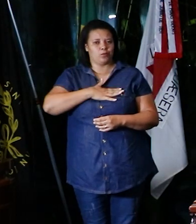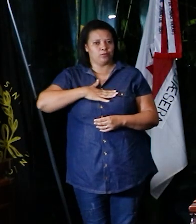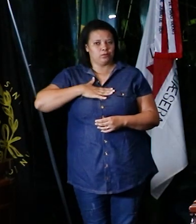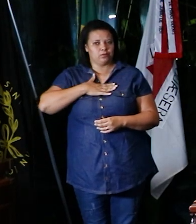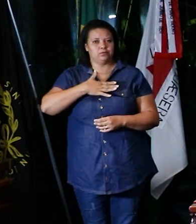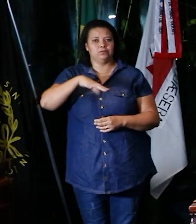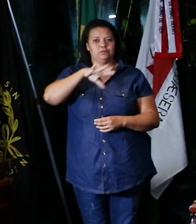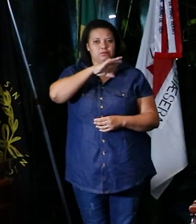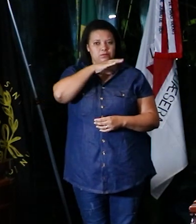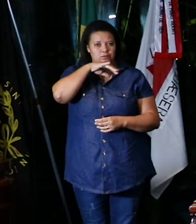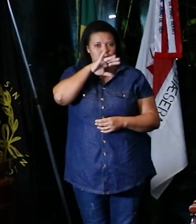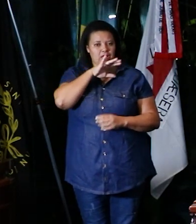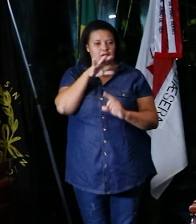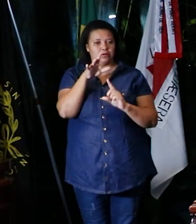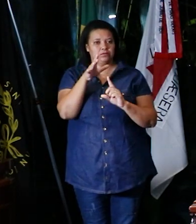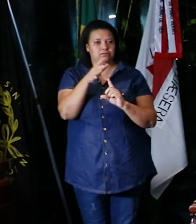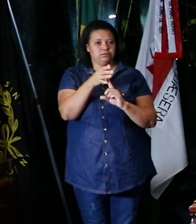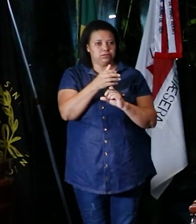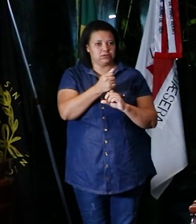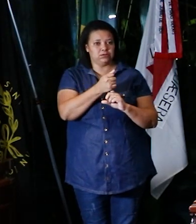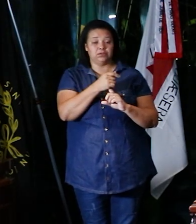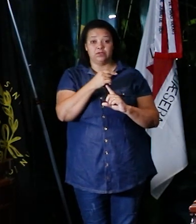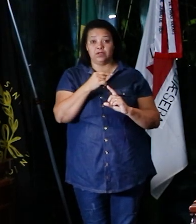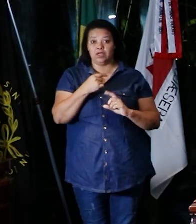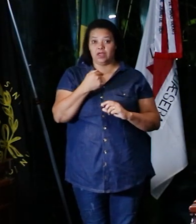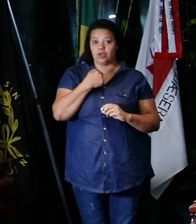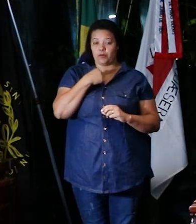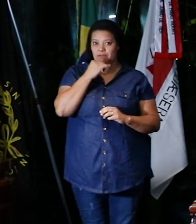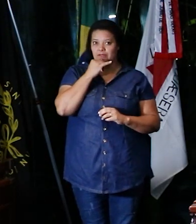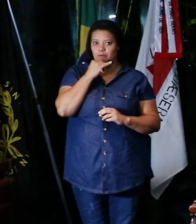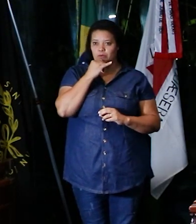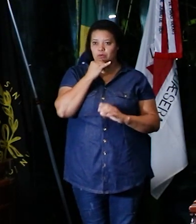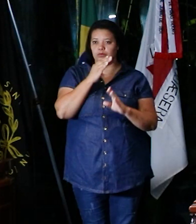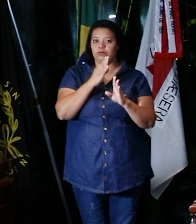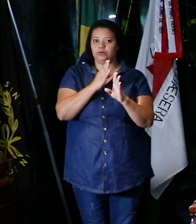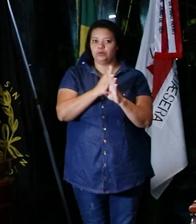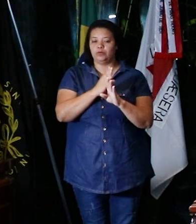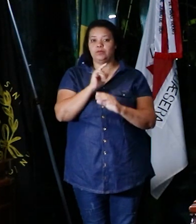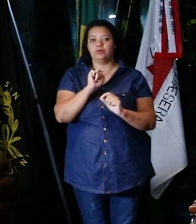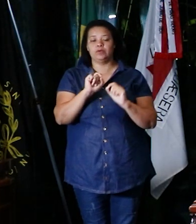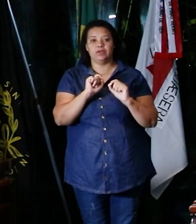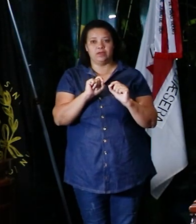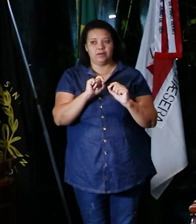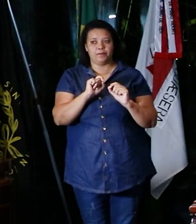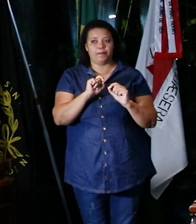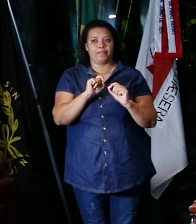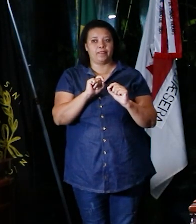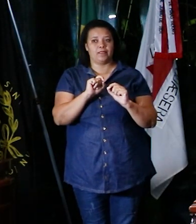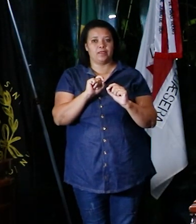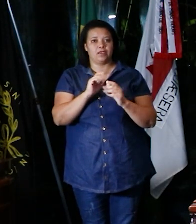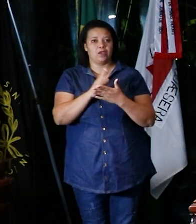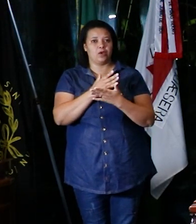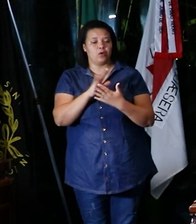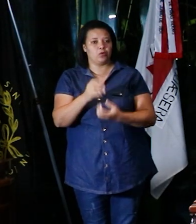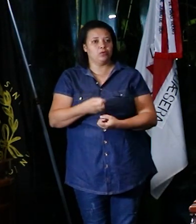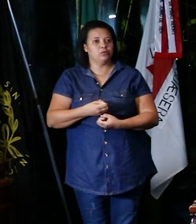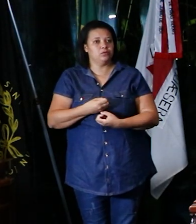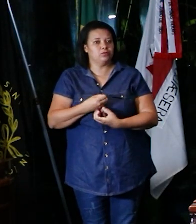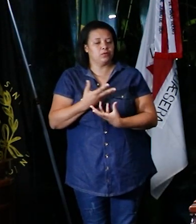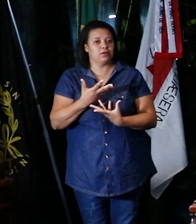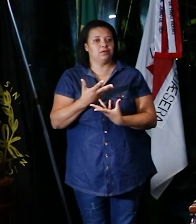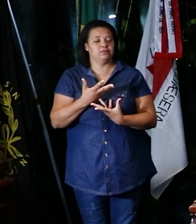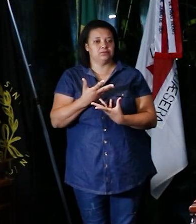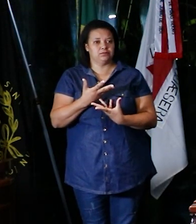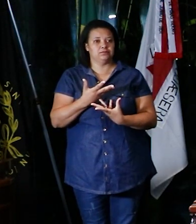E eu, pelo menos, descobri que tantos poemas dele que